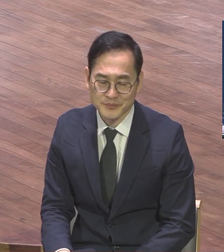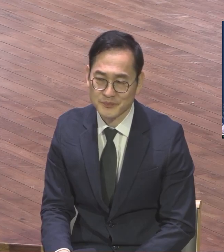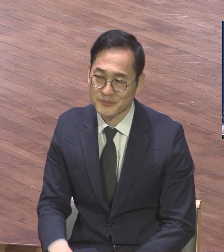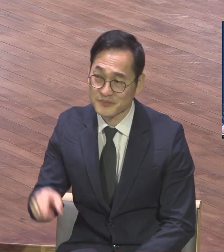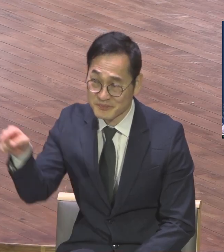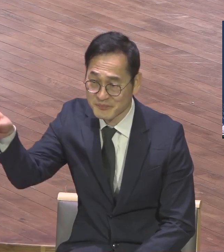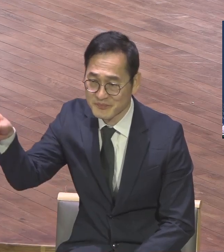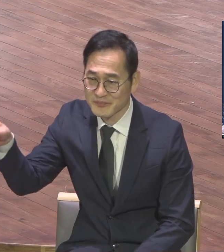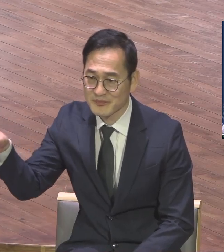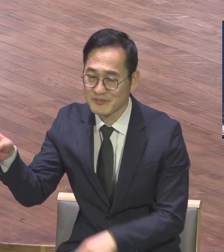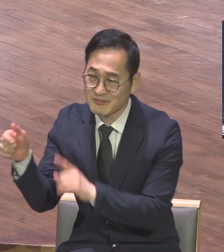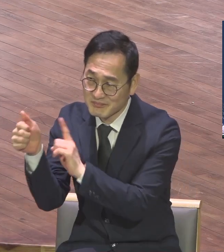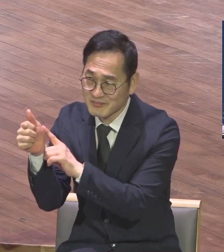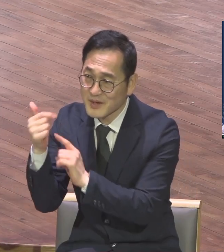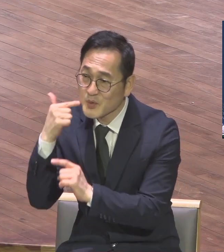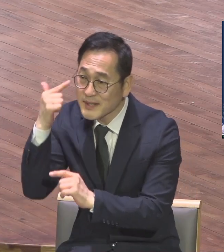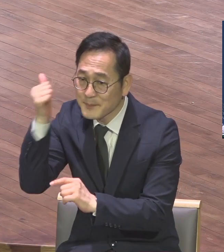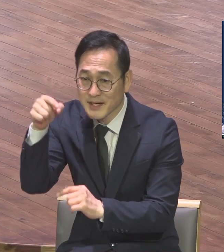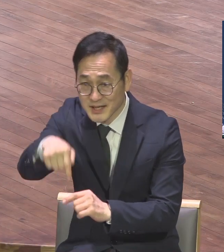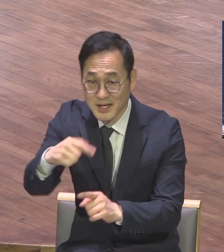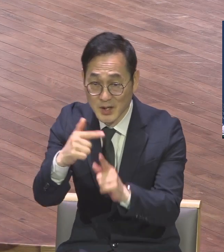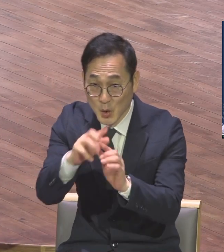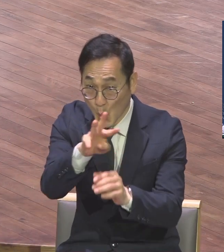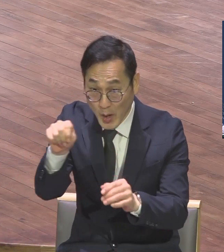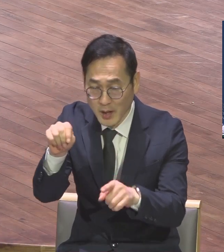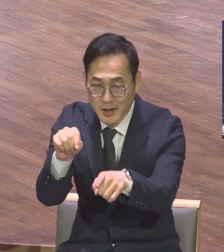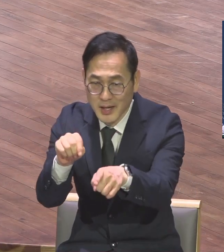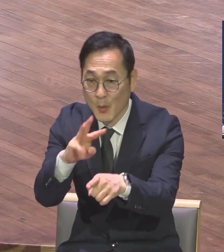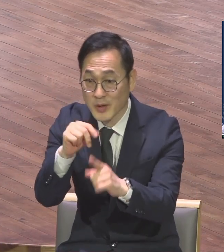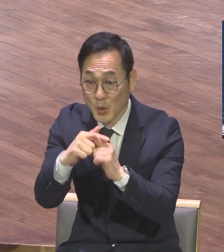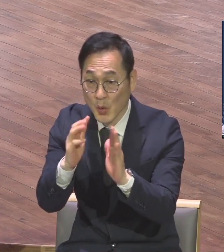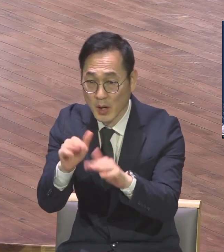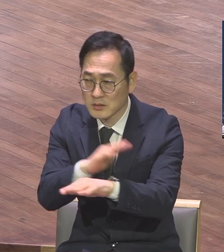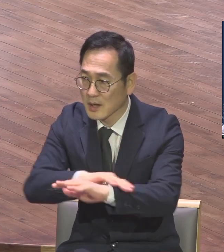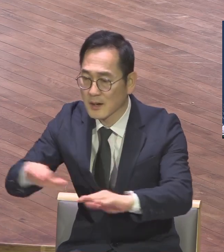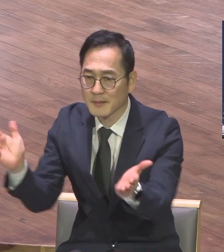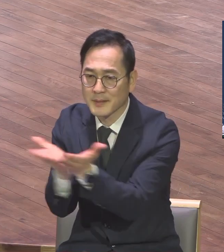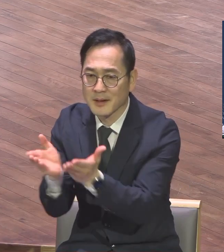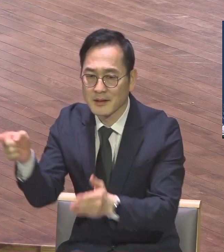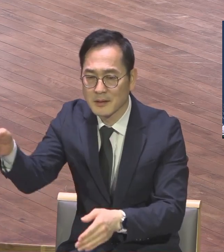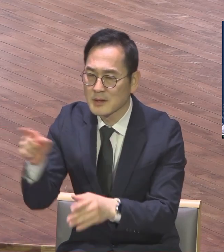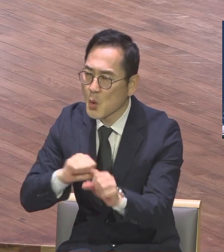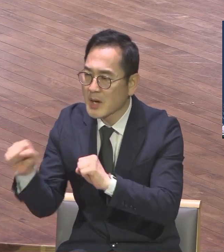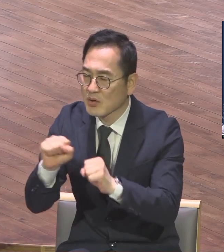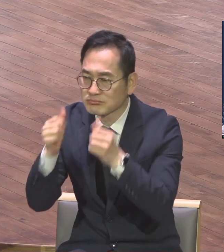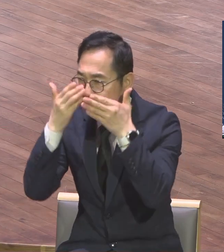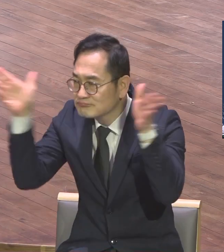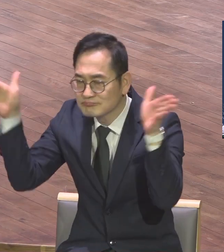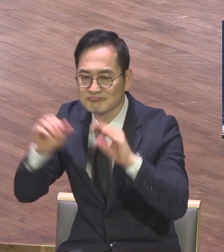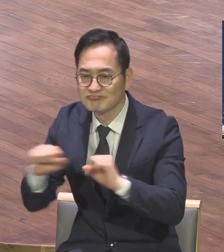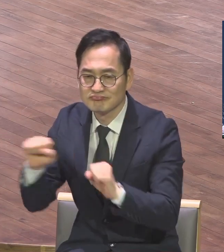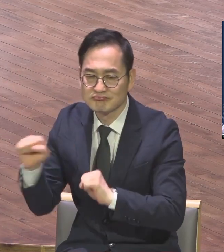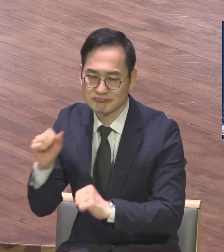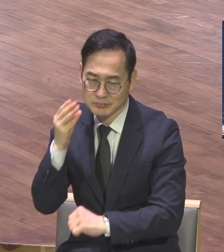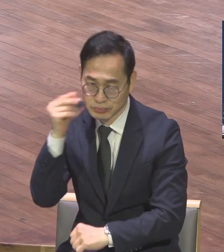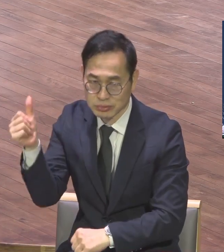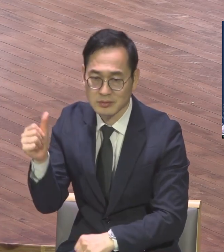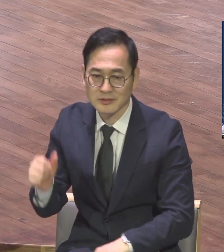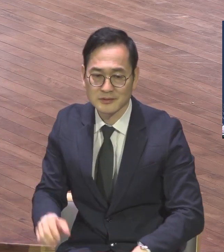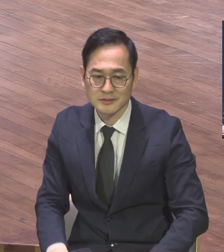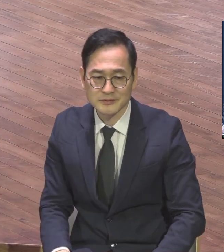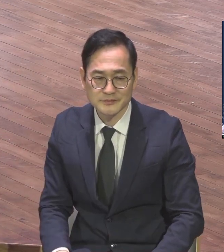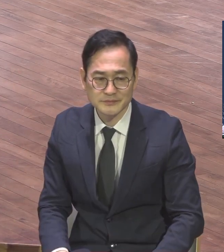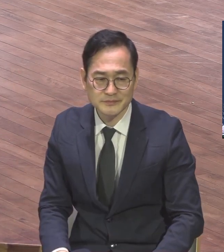스펙트럼과 성교 바운다리가 워낙 크고 넓기 때문에 제가 어쩌다 외국에 나가서 공항에서 목회자를 우리 교단 내부를